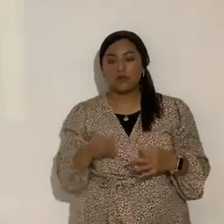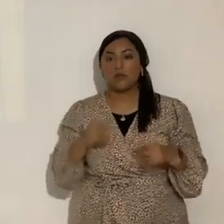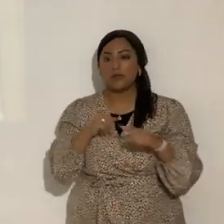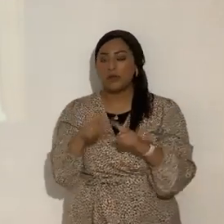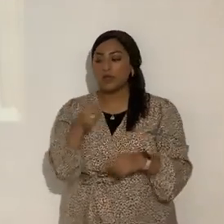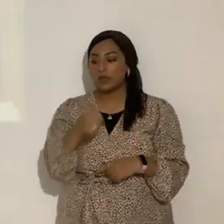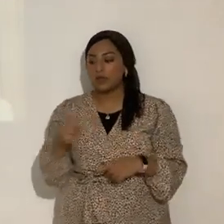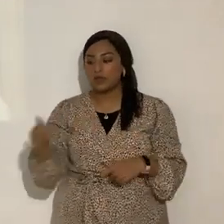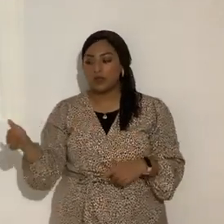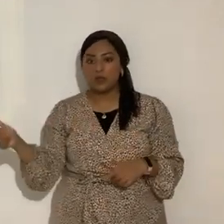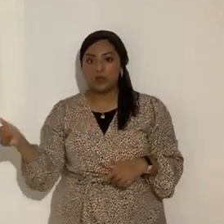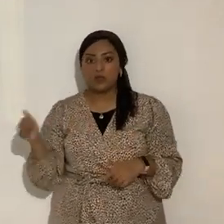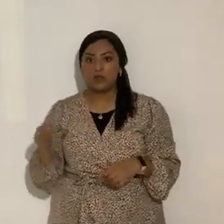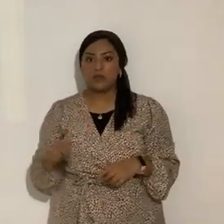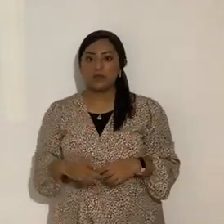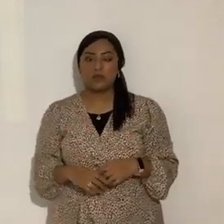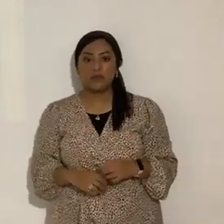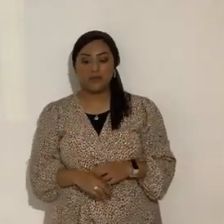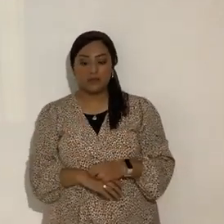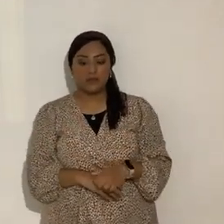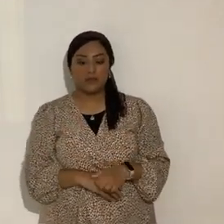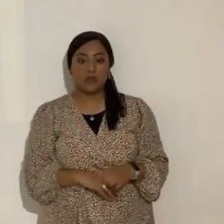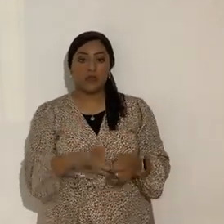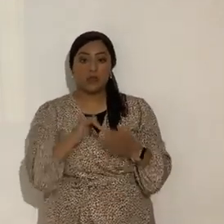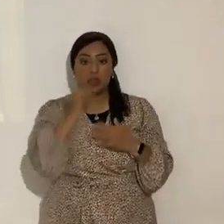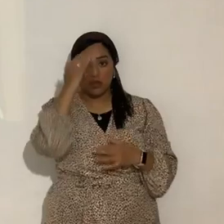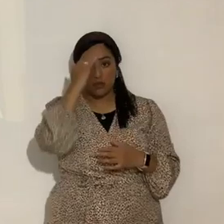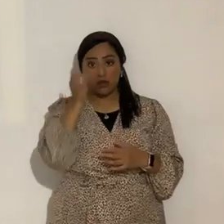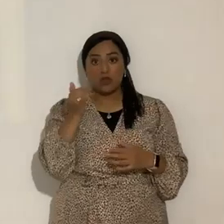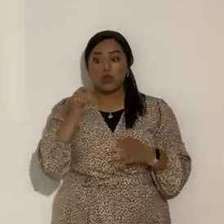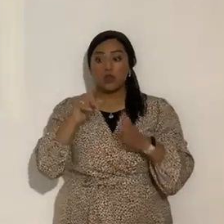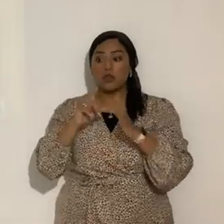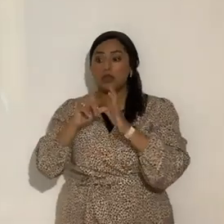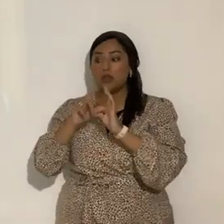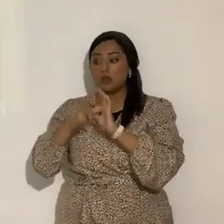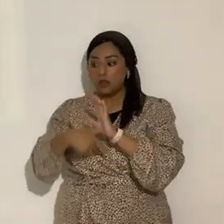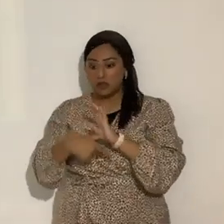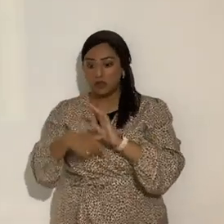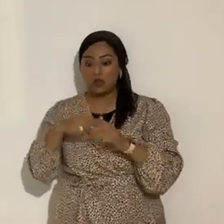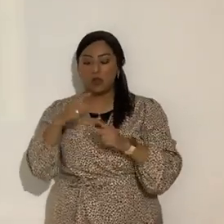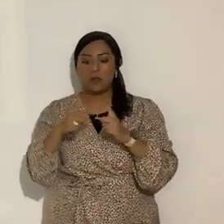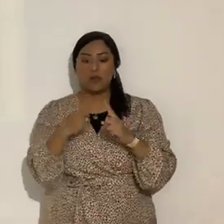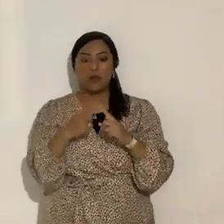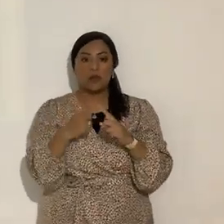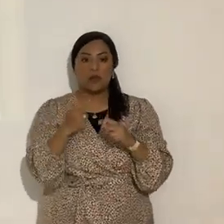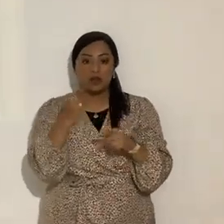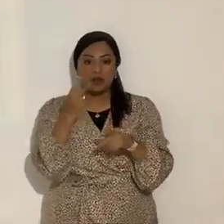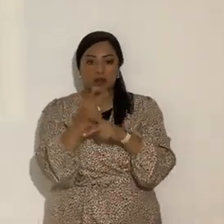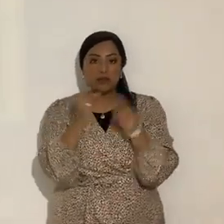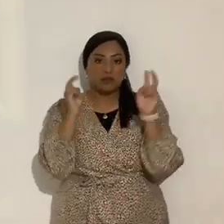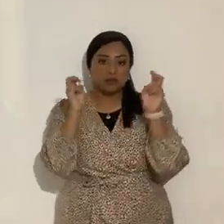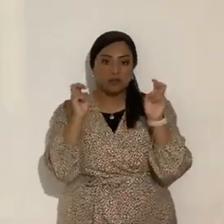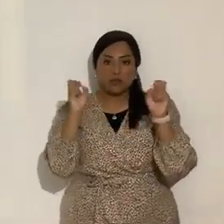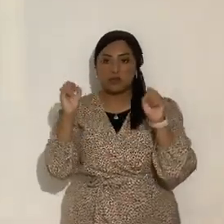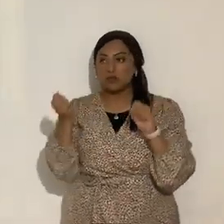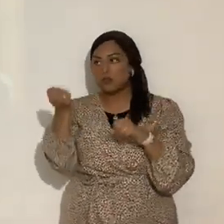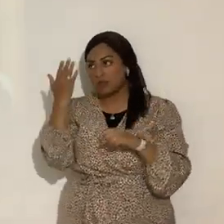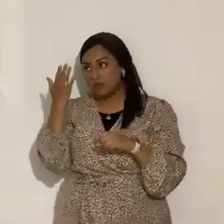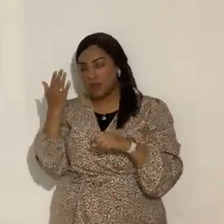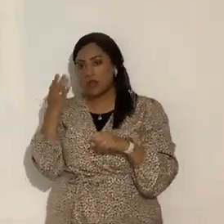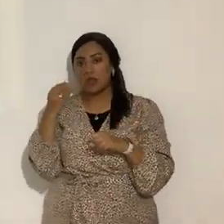mismos. No voy a dar el ancho. Y por eso después que estuvieron guardando disque Shabbat